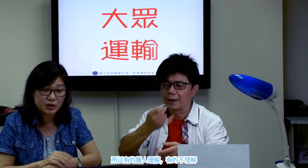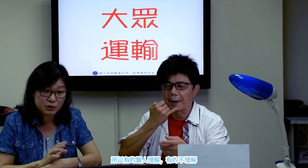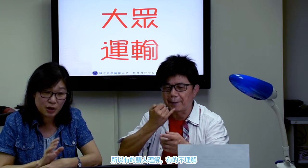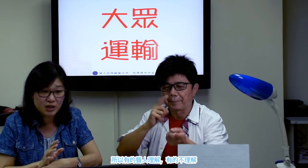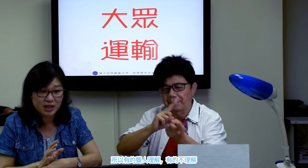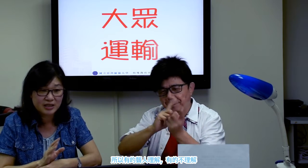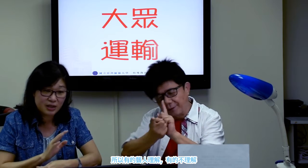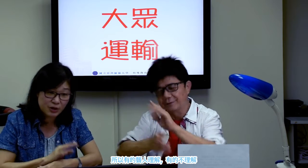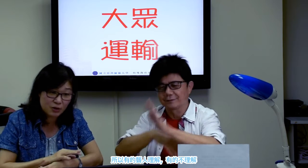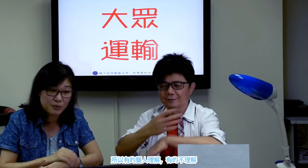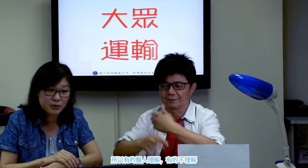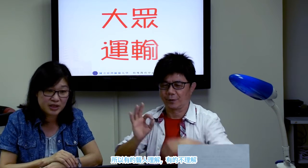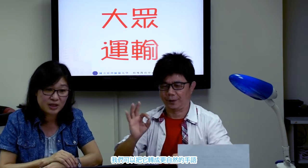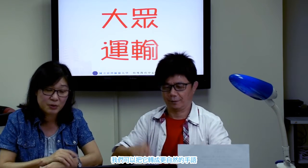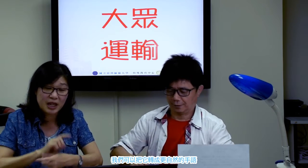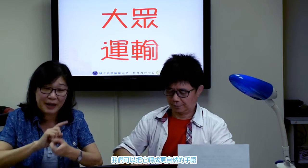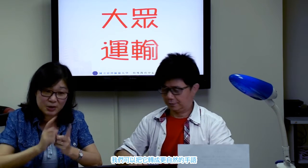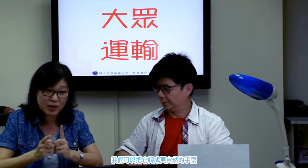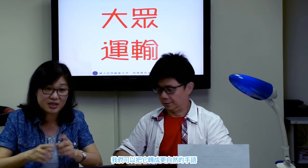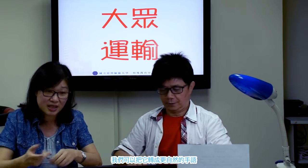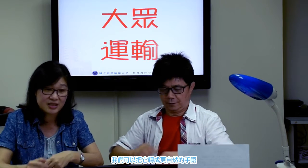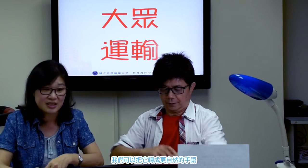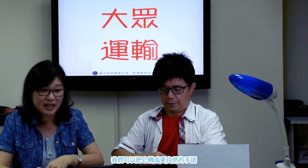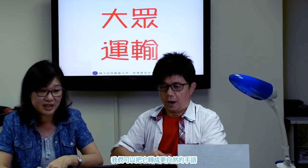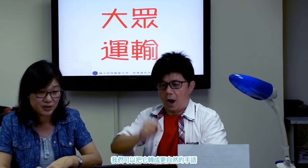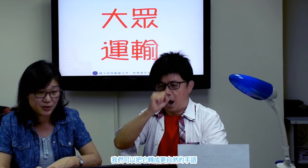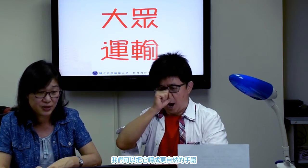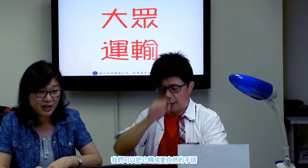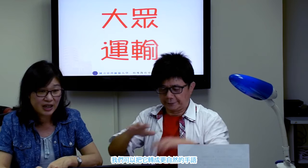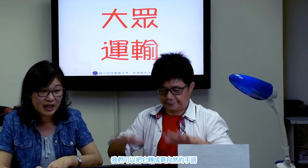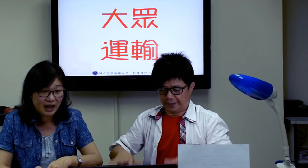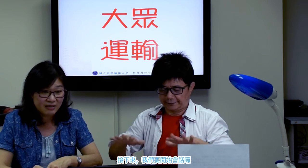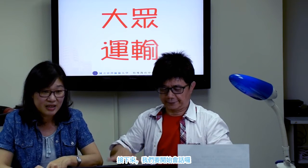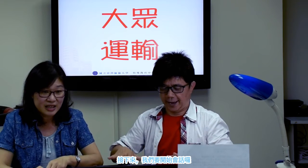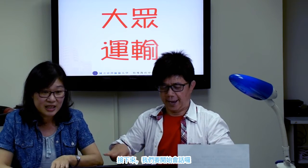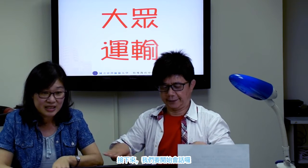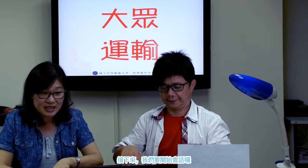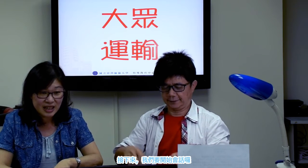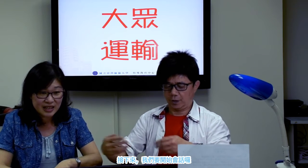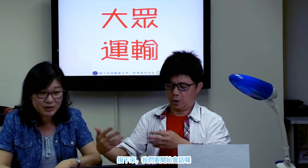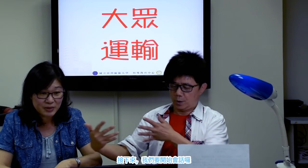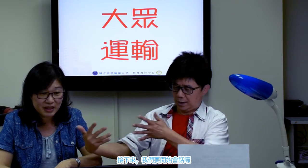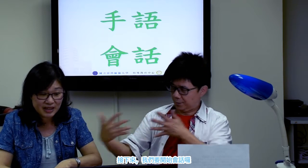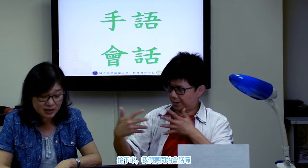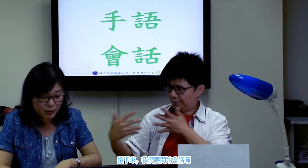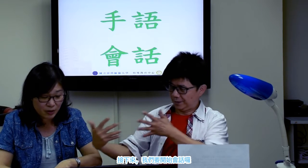的聋人理解，有的聋人不理解，我们可以把它转成更自然的手语。好，接下来呢，我们要开始绘画